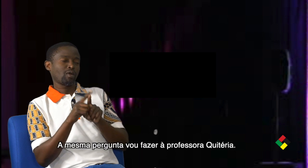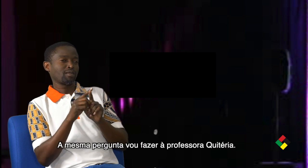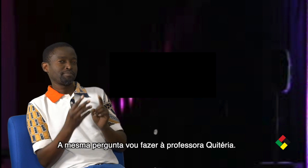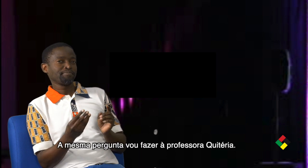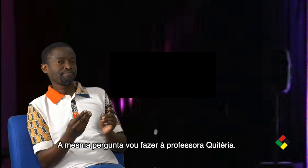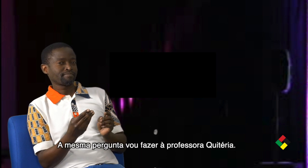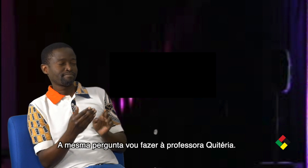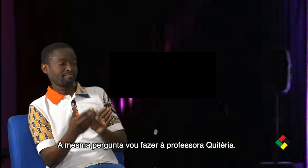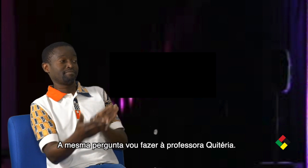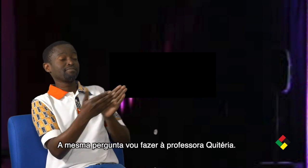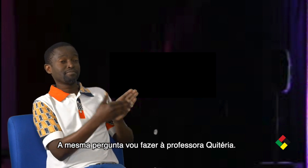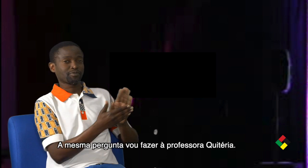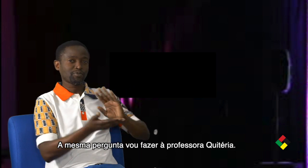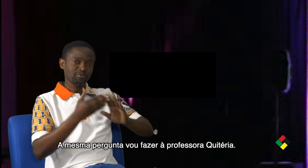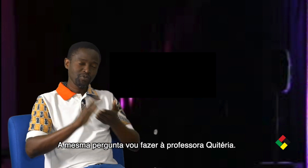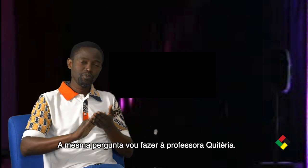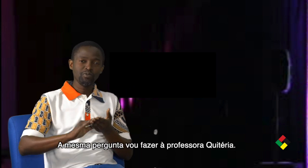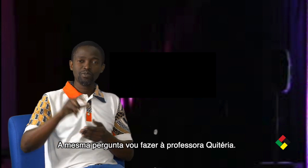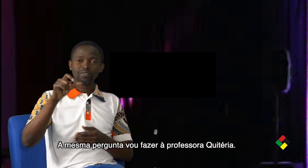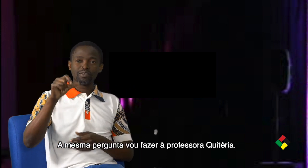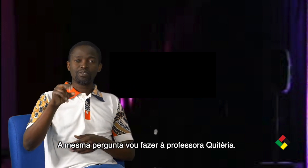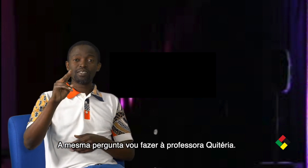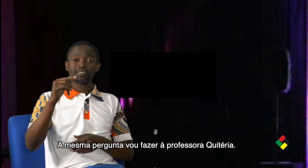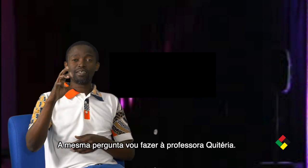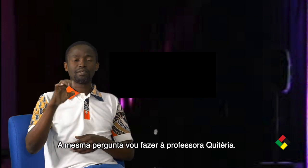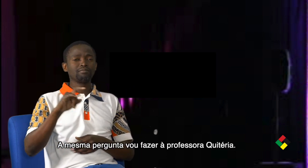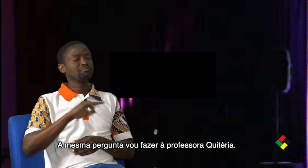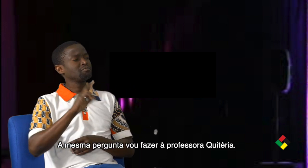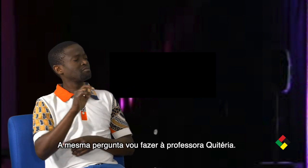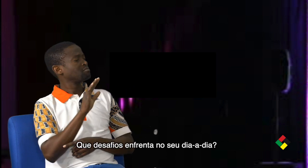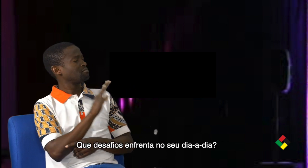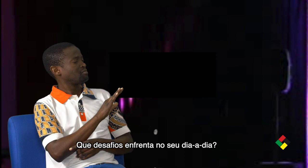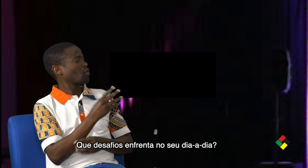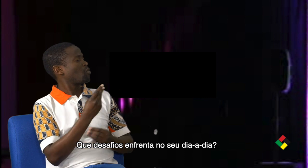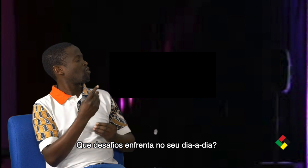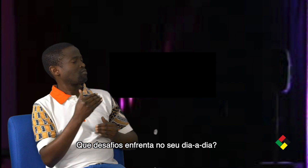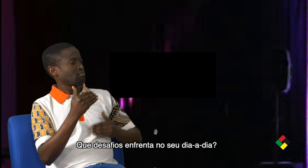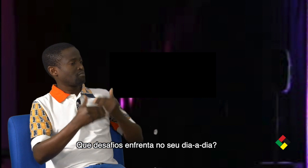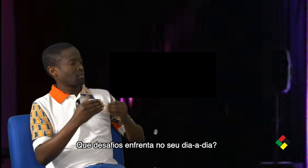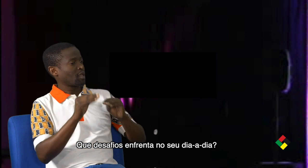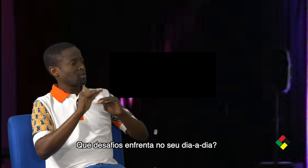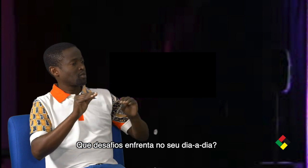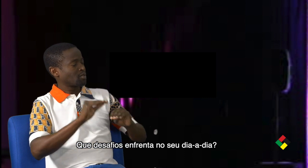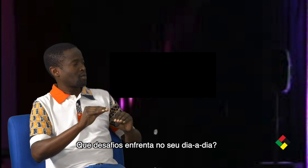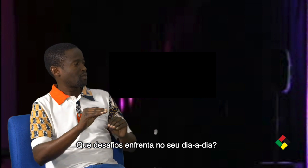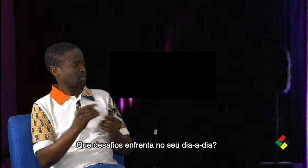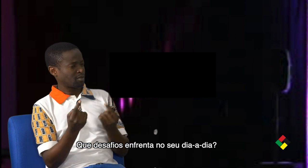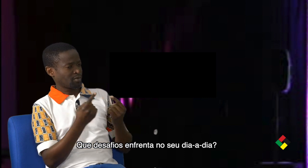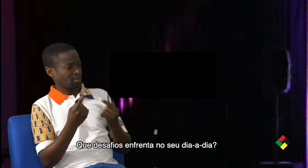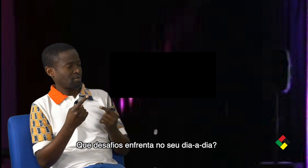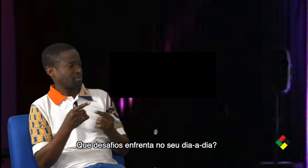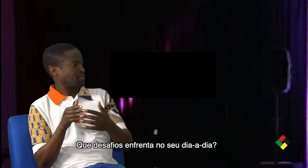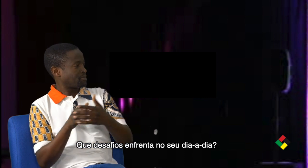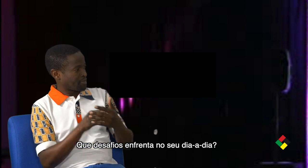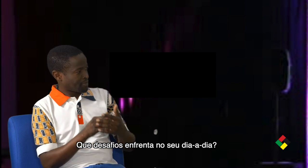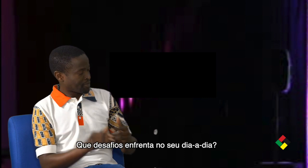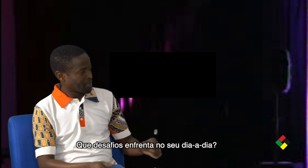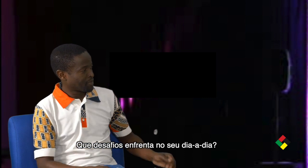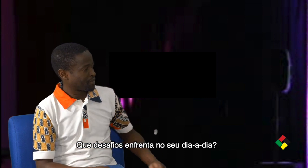A mesma pergunta vou fazer à professora Quitéria. Que desafios enfrenta no seu dia a dia?